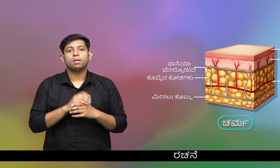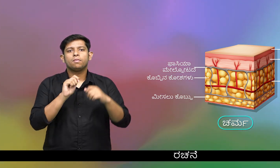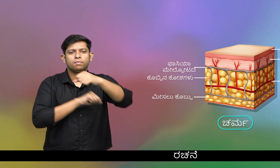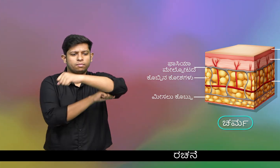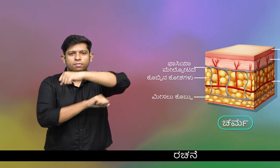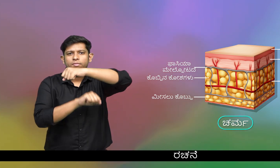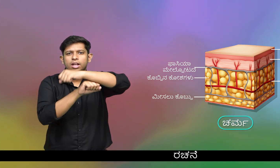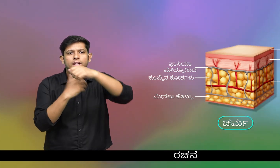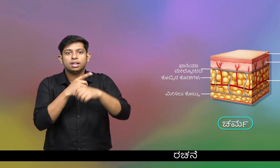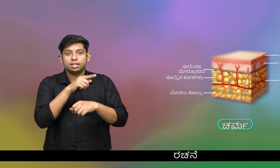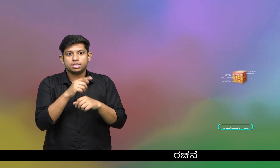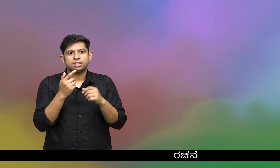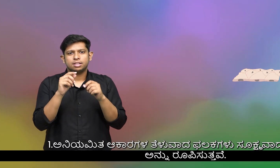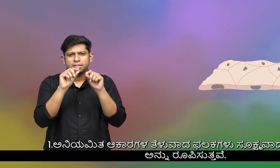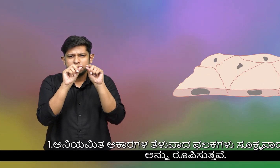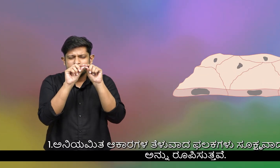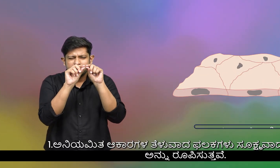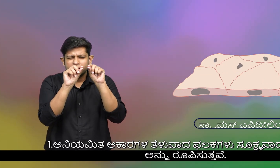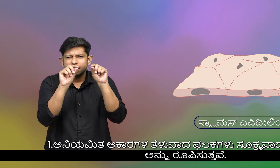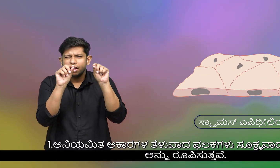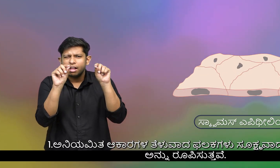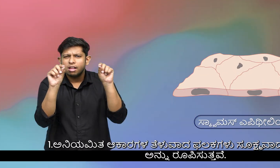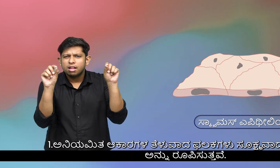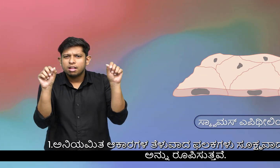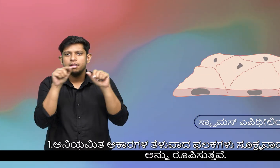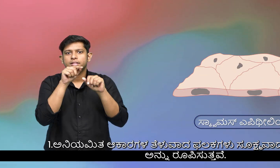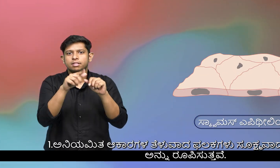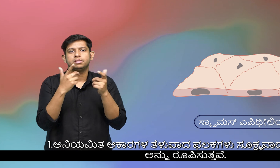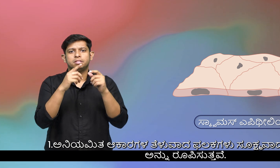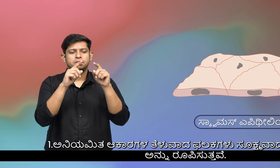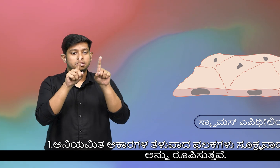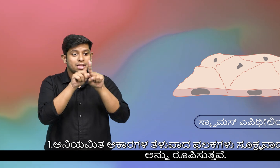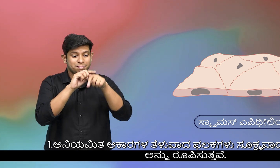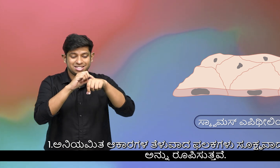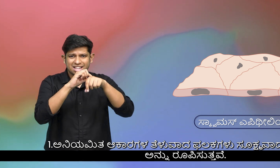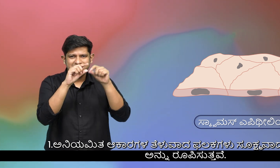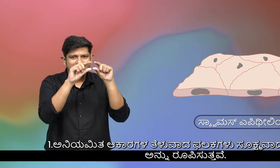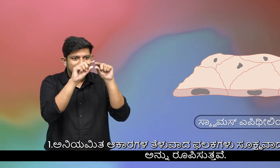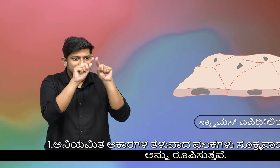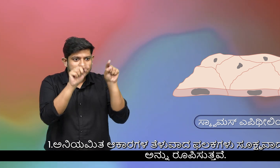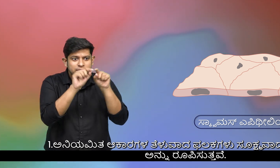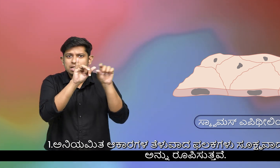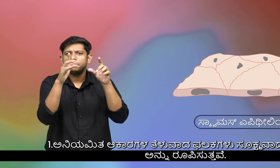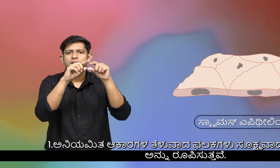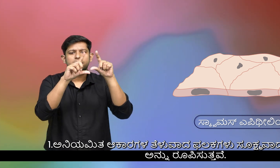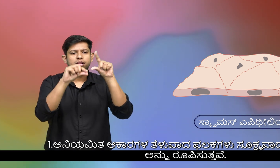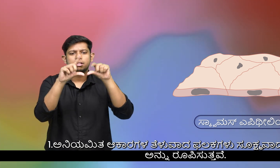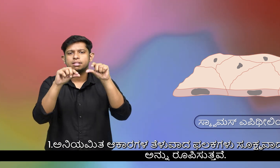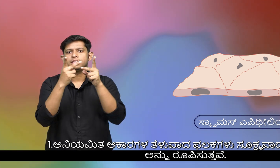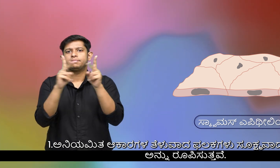ರಚನೆ 1. ಅನಿಯಮಿತ ಆಕಾರಗಳ ತೆಳುವಾದ ಫಲಕಗಳು ಸೂಕ್ಷ್ಮವಾದ ಲೈನಿಂಗ್